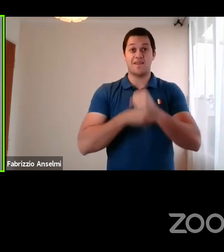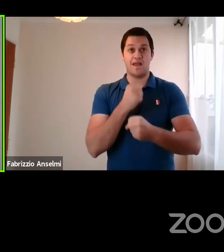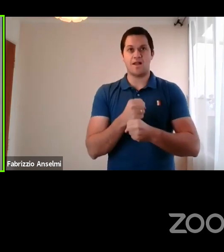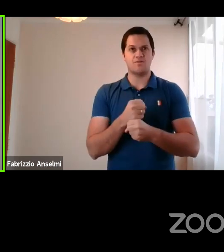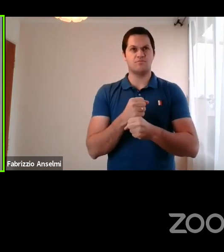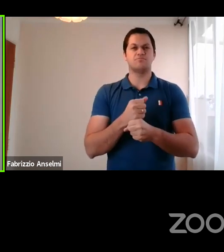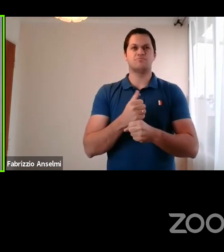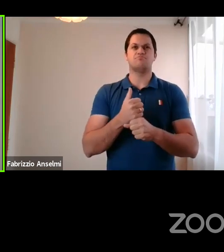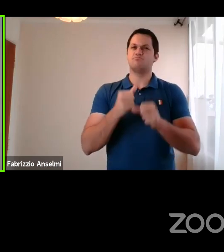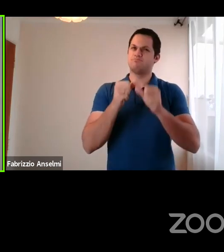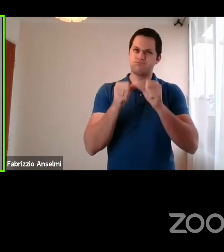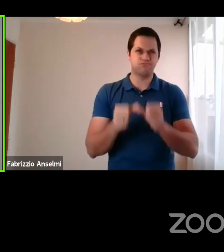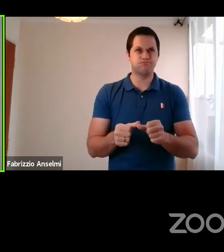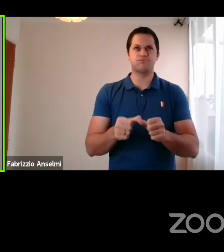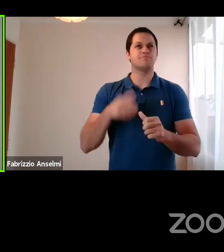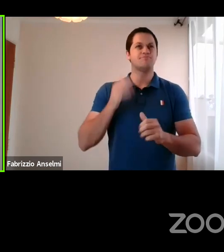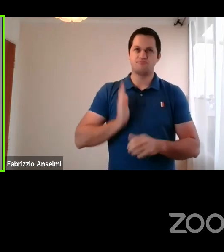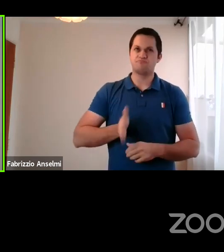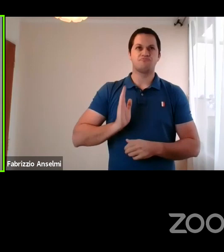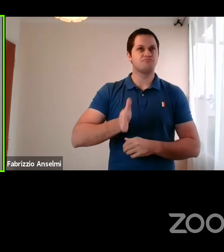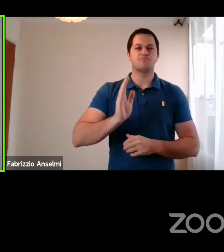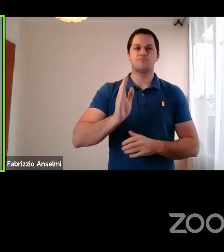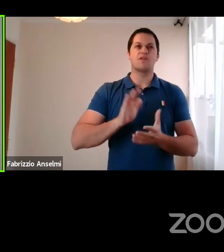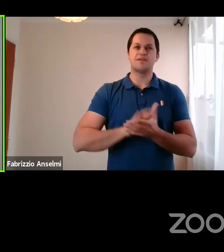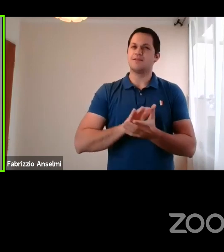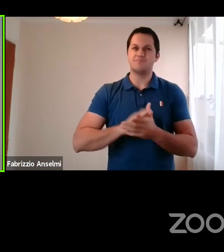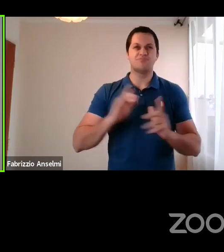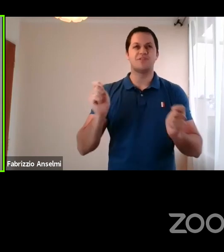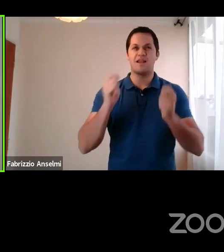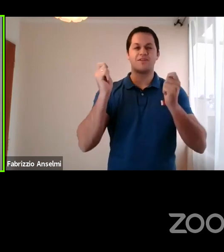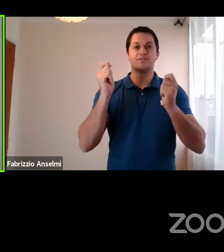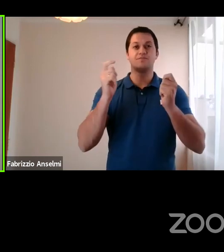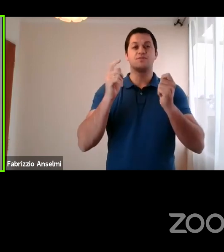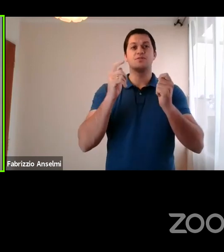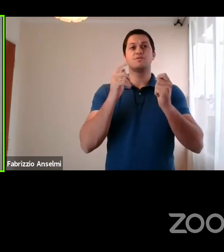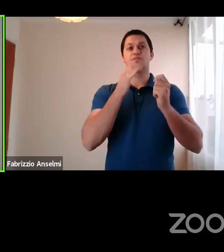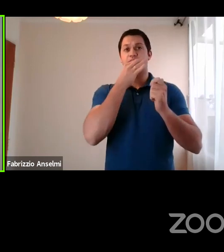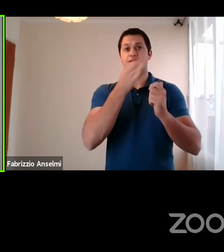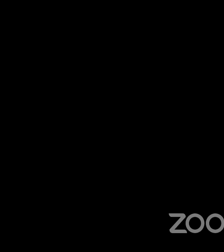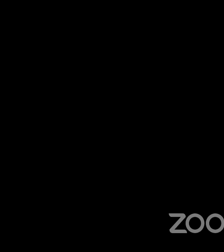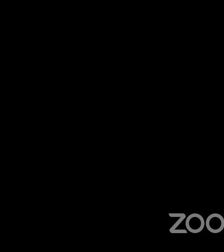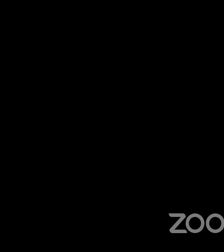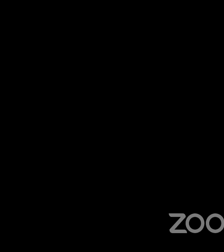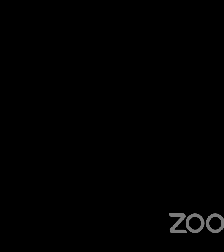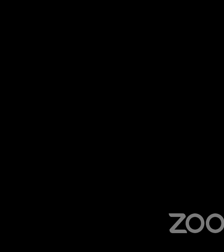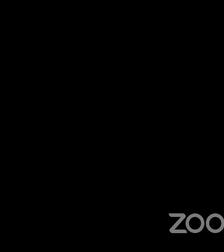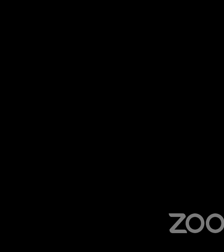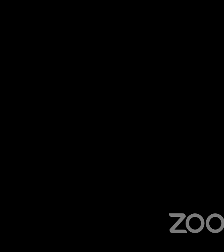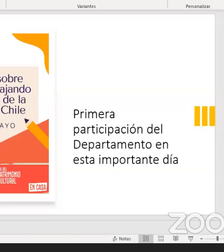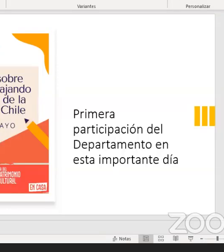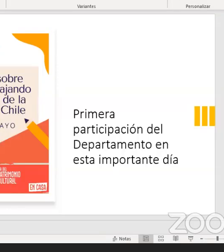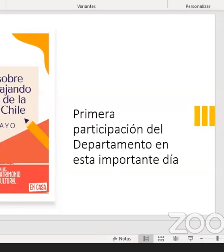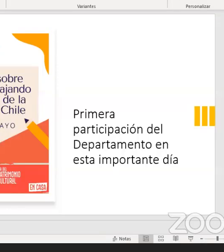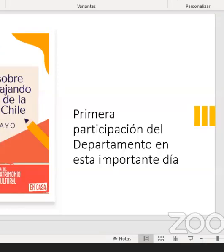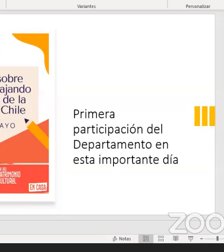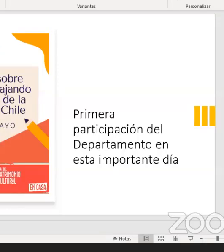¿ya? Y dentro de los conceptos que quiero instalar, va a ser lo siguiente, para que lo pueda revisar la diapositiva.